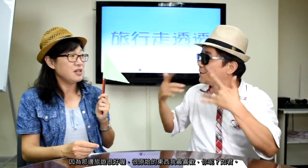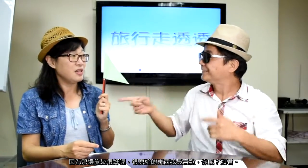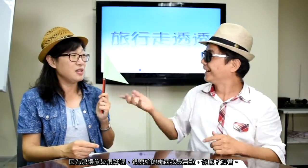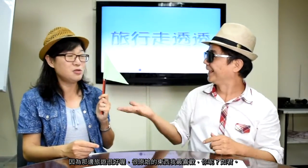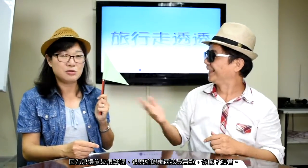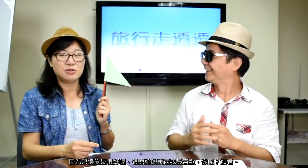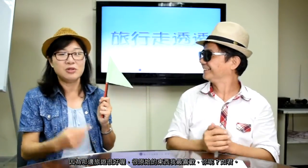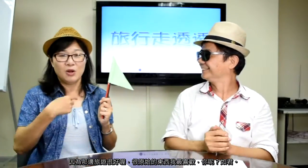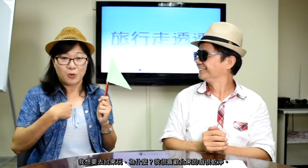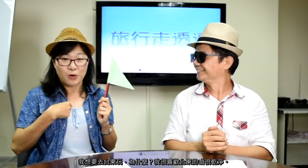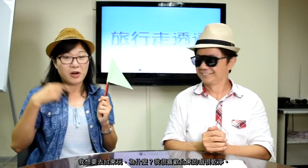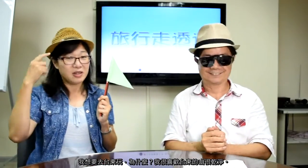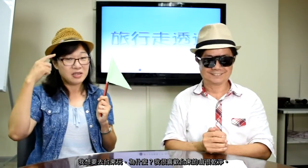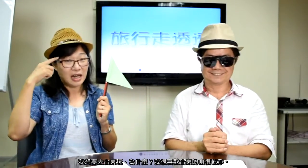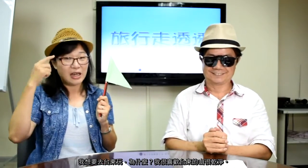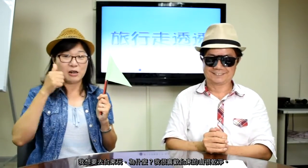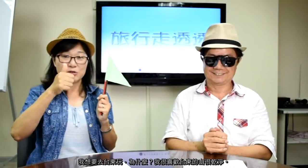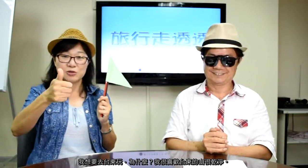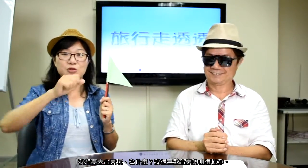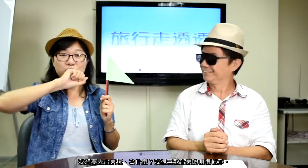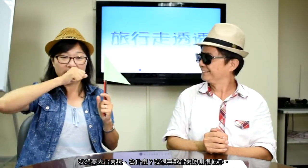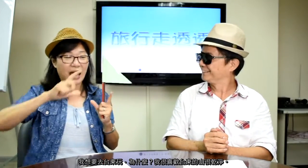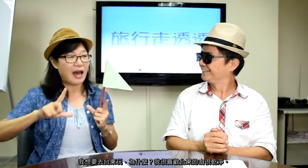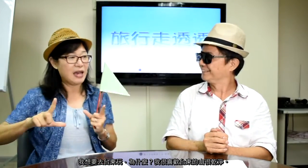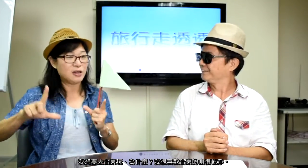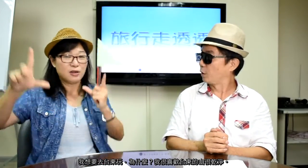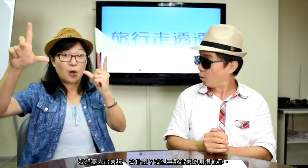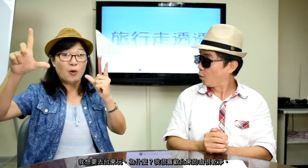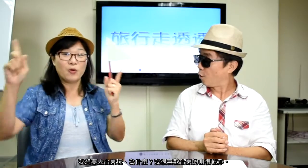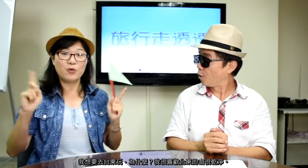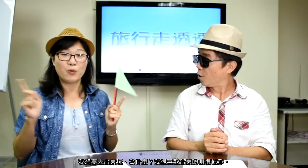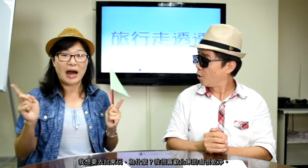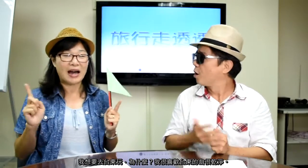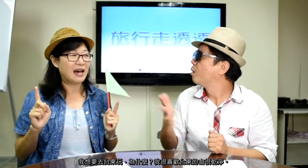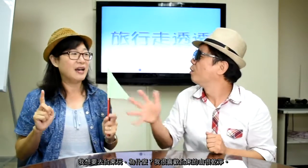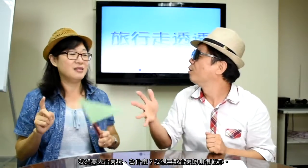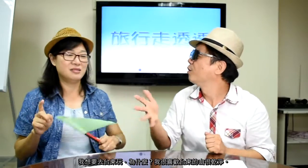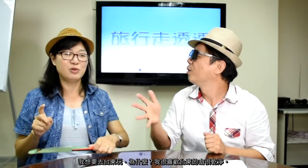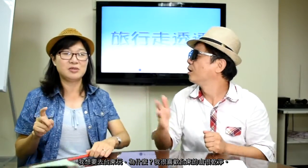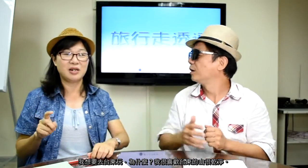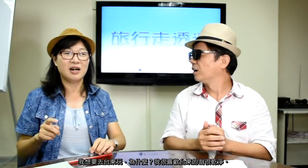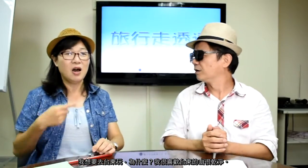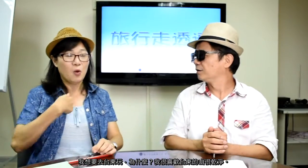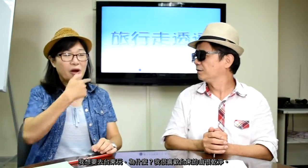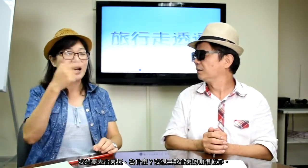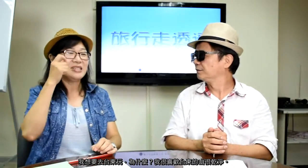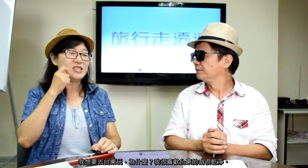你呢，如君？我想要去台东玩，为什么？ 我很喜